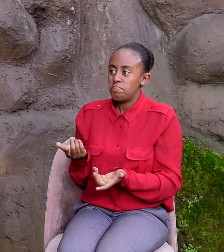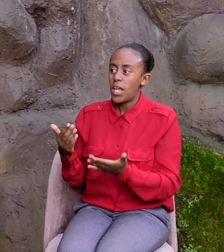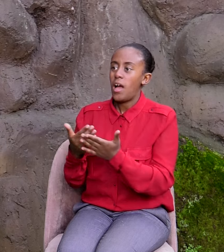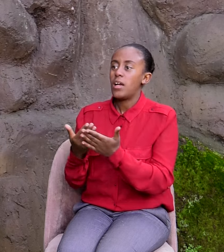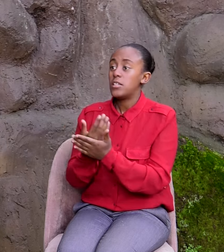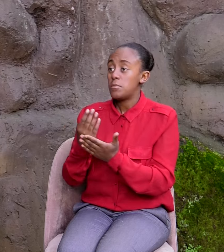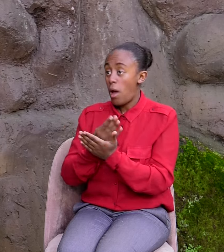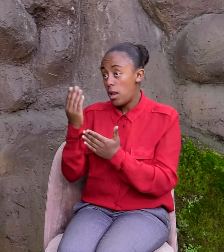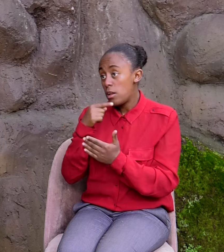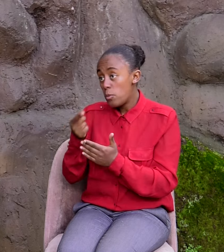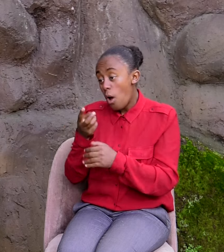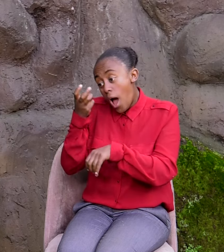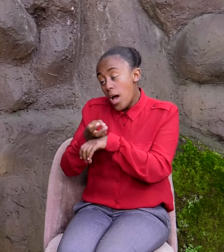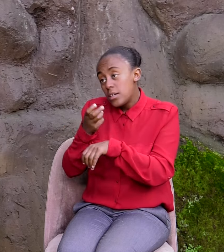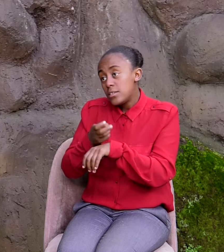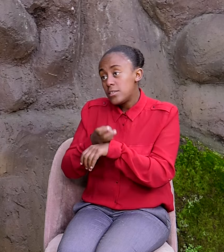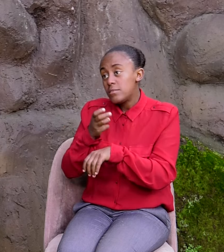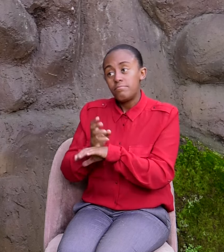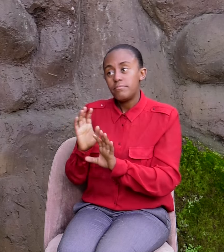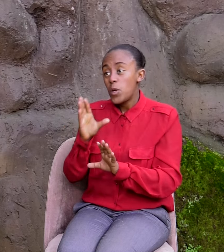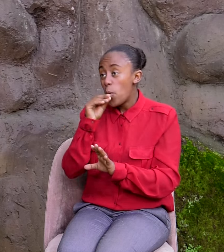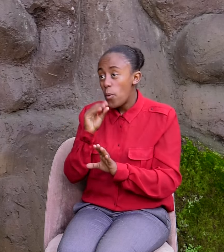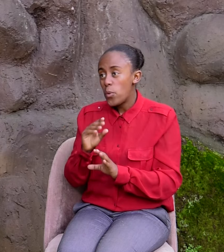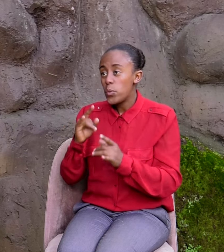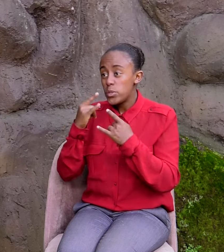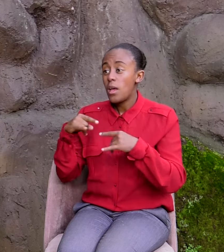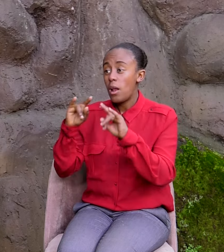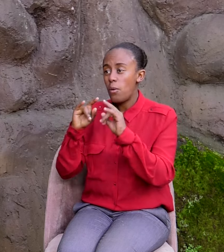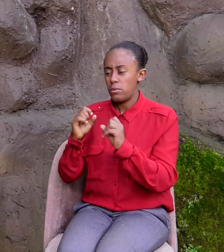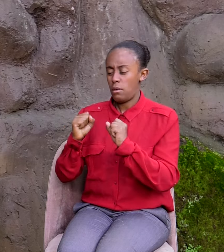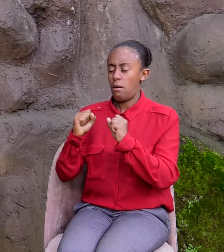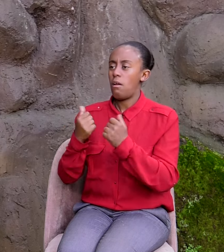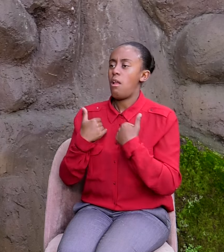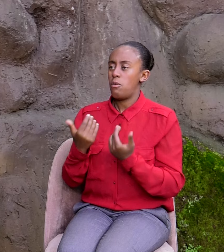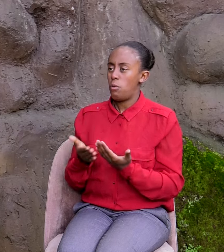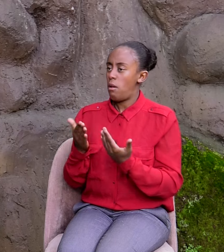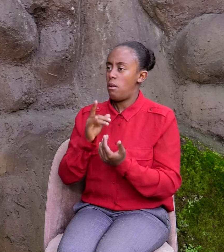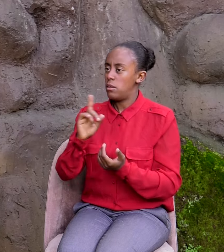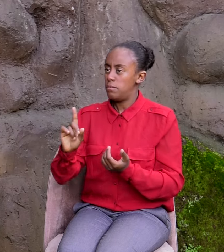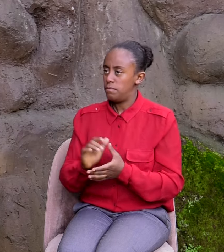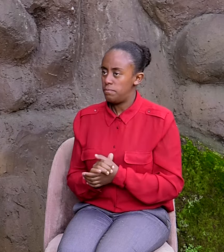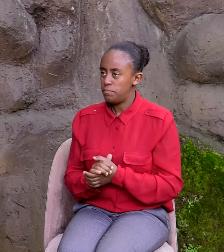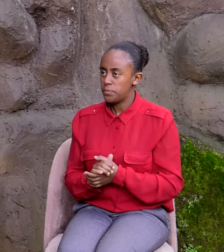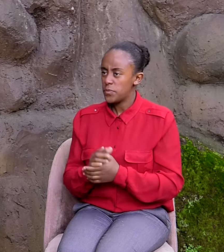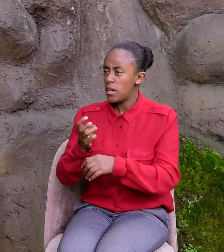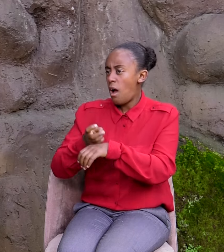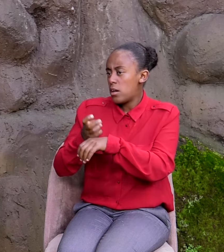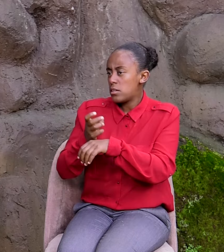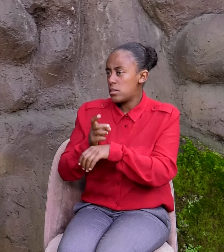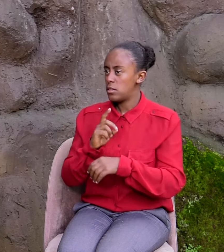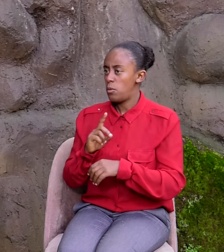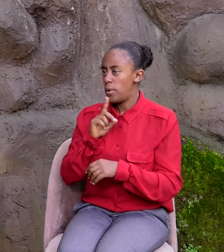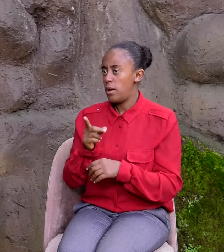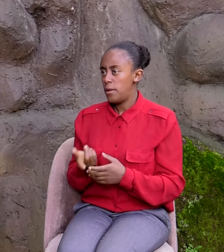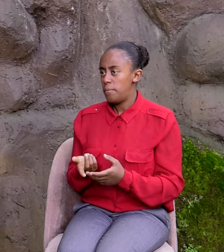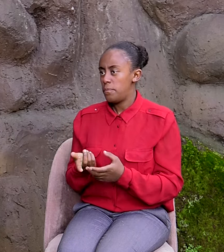አዲስ ማለዳ ደግሞ እንደነገርኩ ሀርድ ስለነበረ የሚወራው ይሄ ዜና የዜናው አይነት ጠንከር ያለ ነው። በቃ ሀርድ ኒውስ ነው የነበረው።